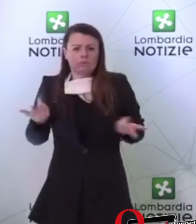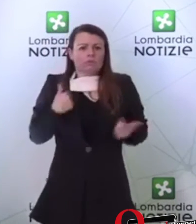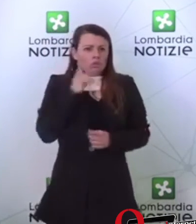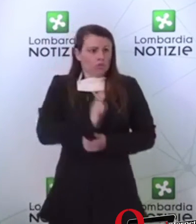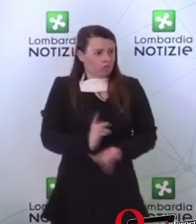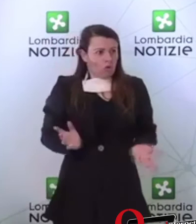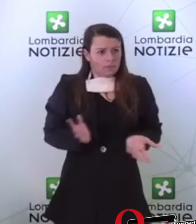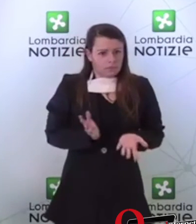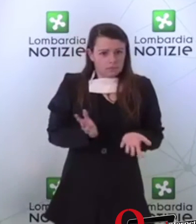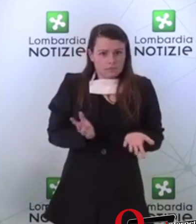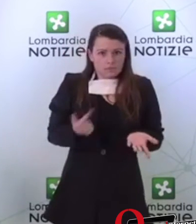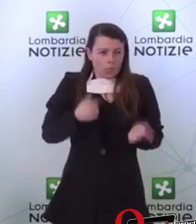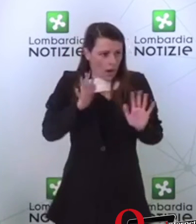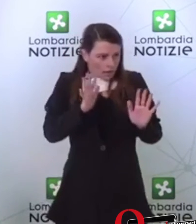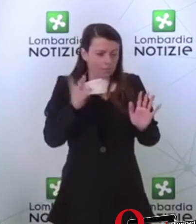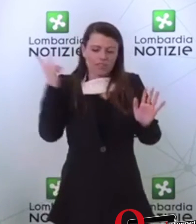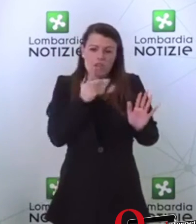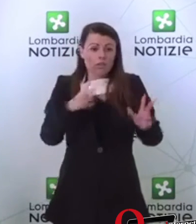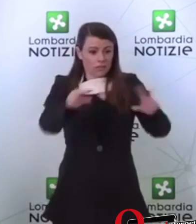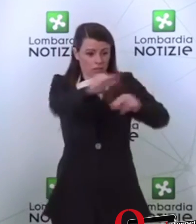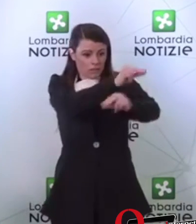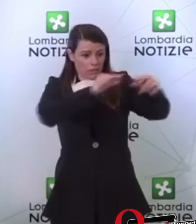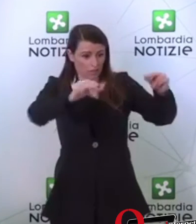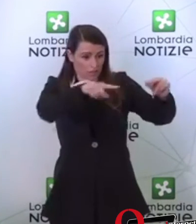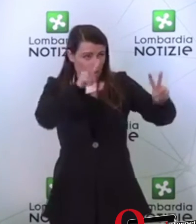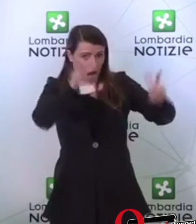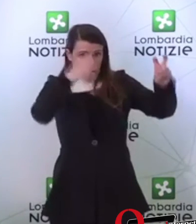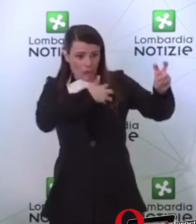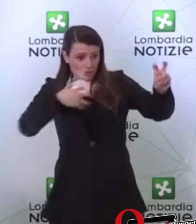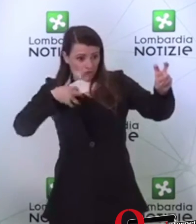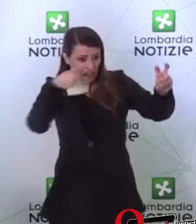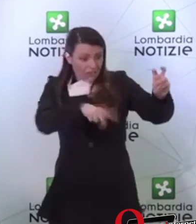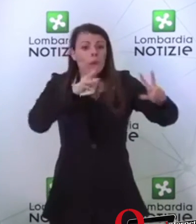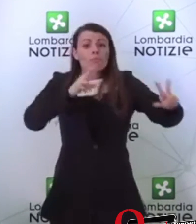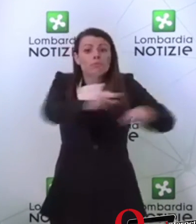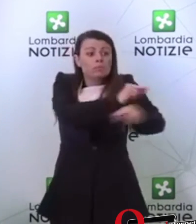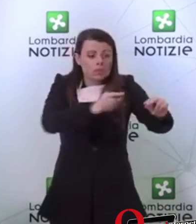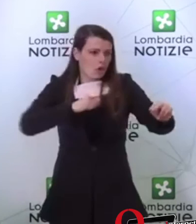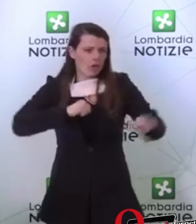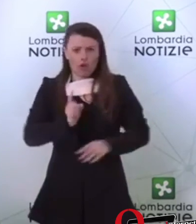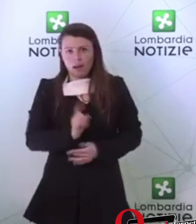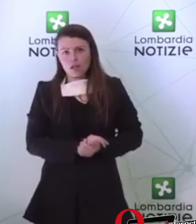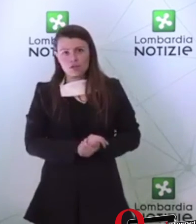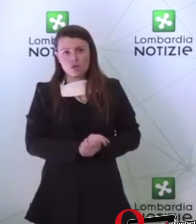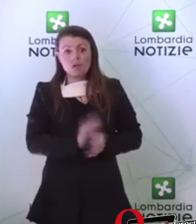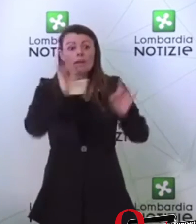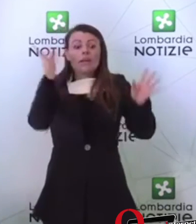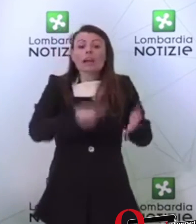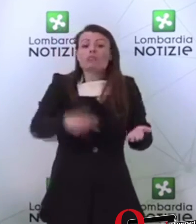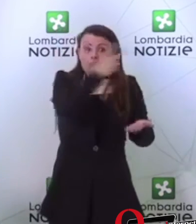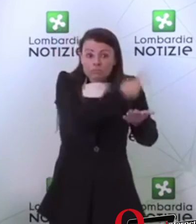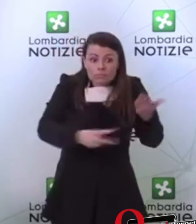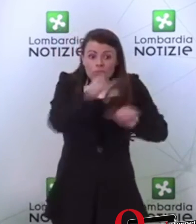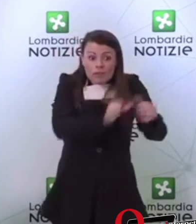Io, guardi, alle cose che si dicono in materia scientifica non credo. Quando vengono sperimentate...